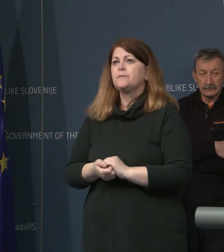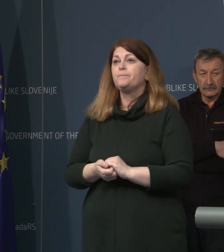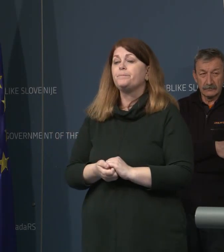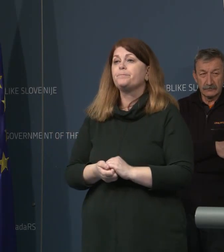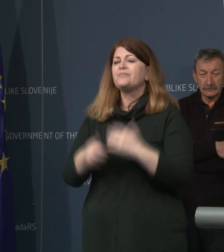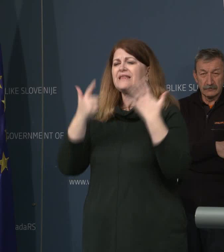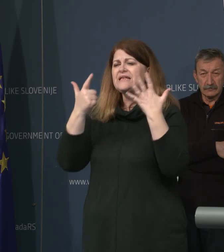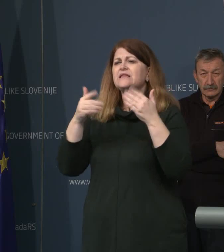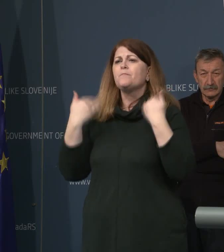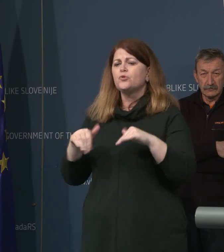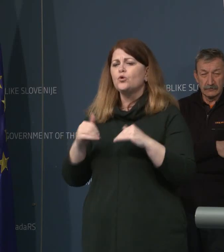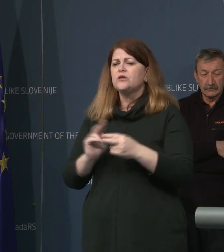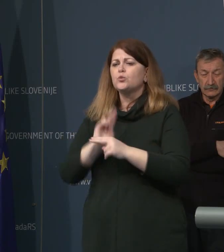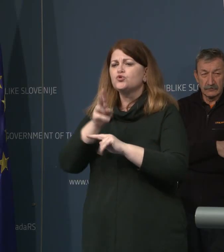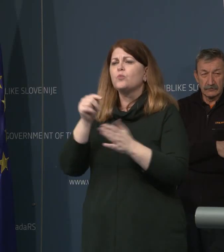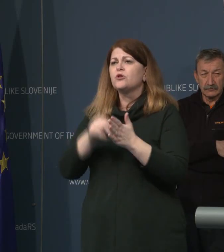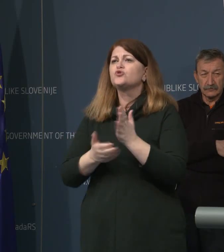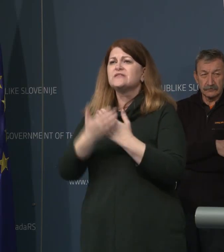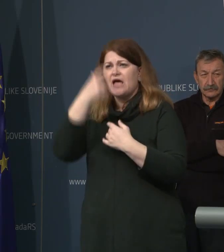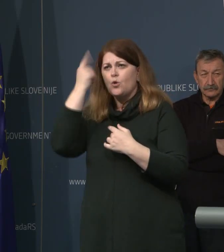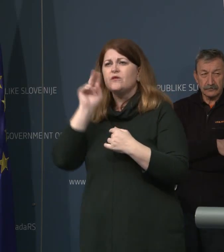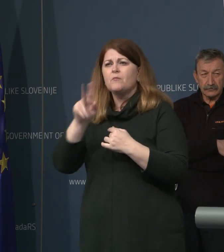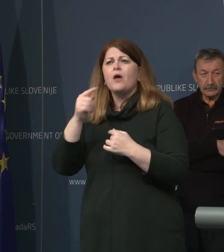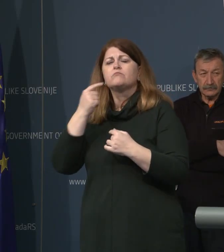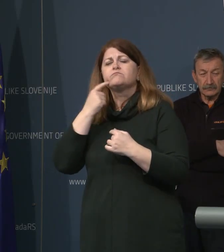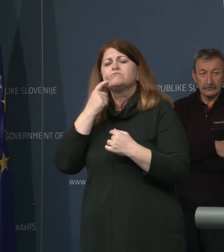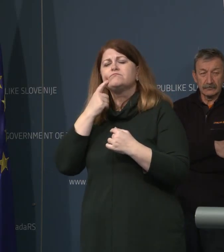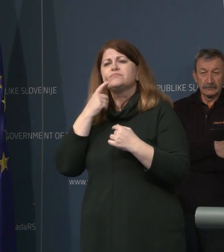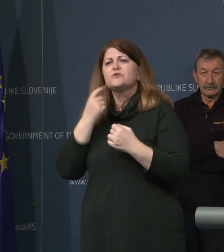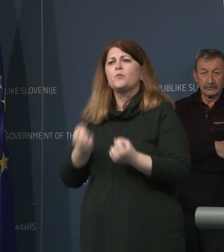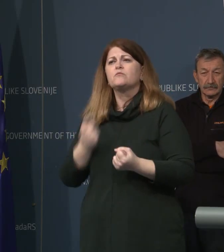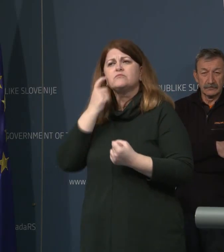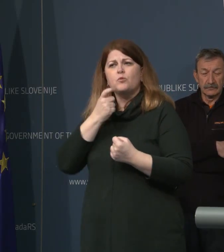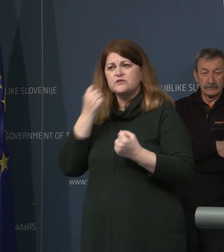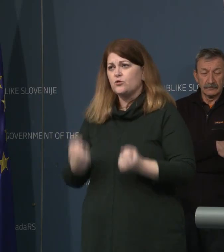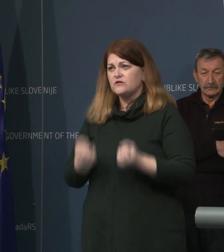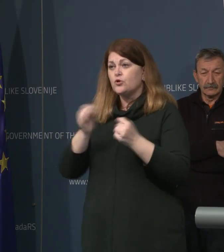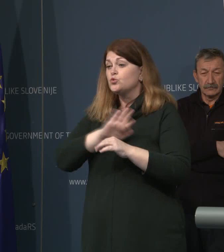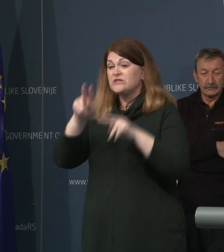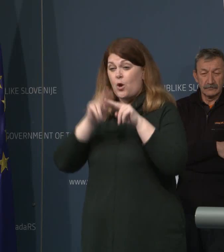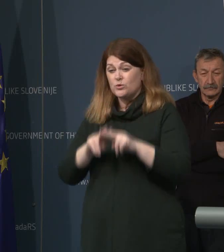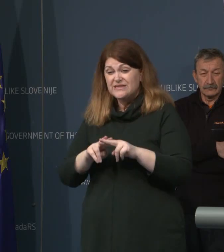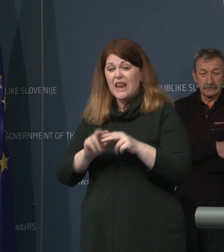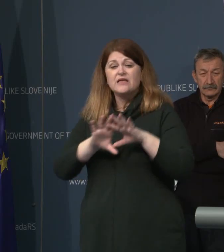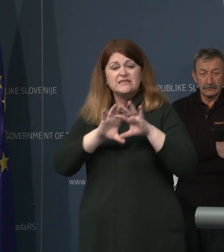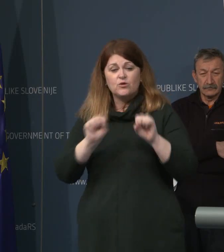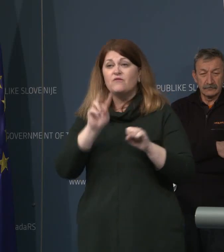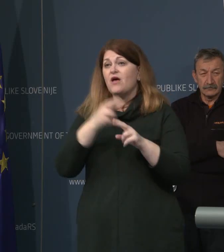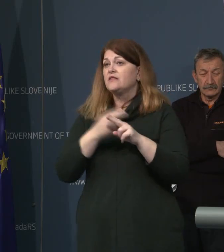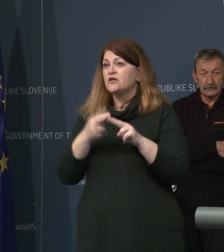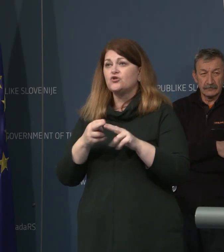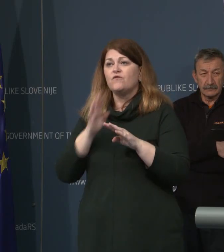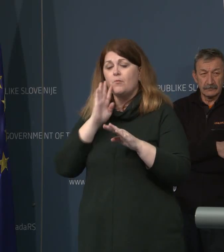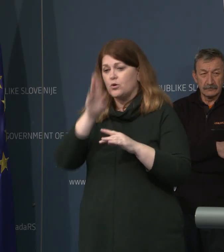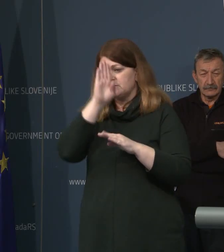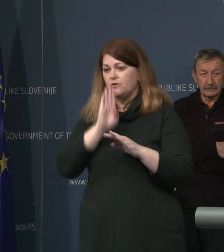7 nujnih vstopnih točk za paciente z zobozdravstvenimi težavami. Vse ostale zobozdravstvene storitve v državi se